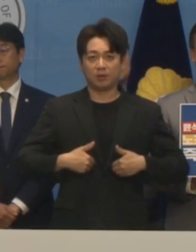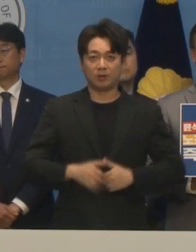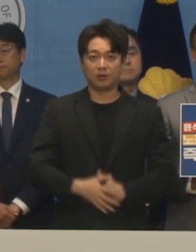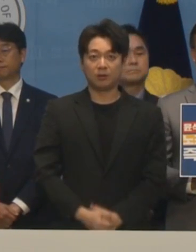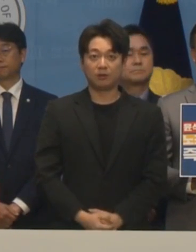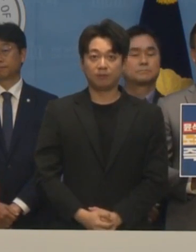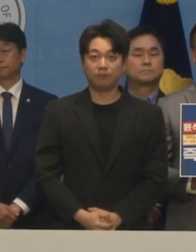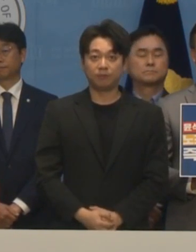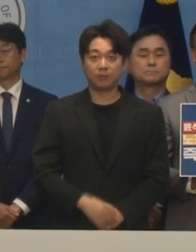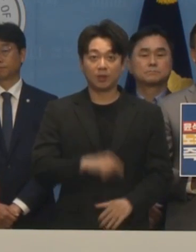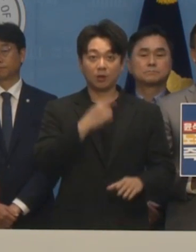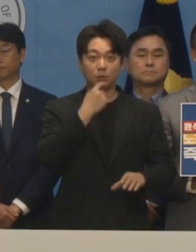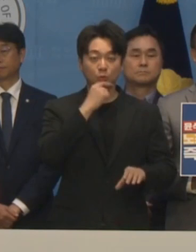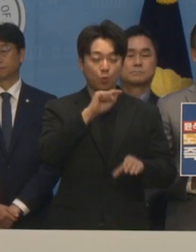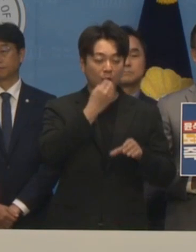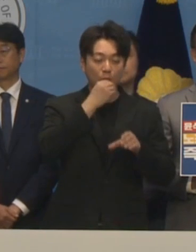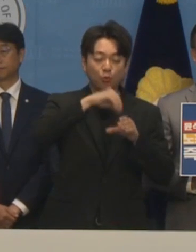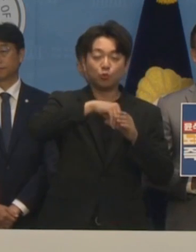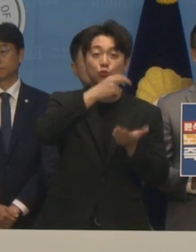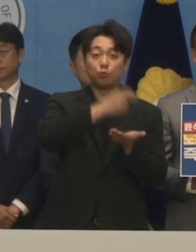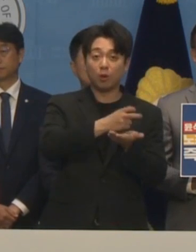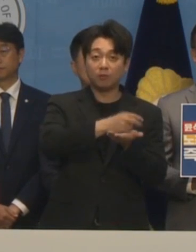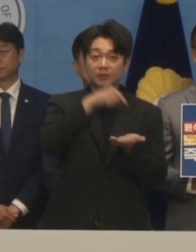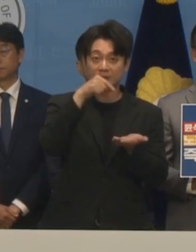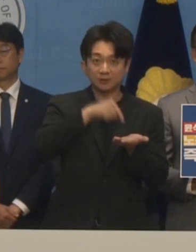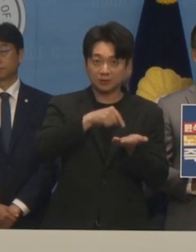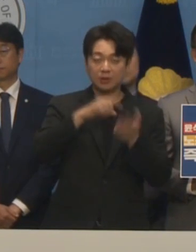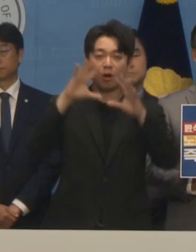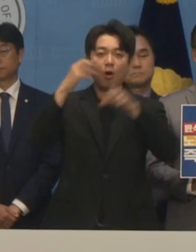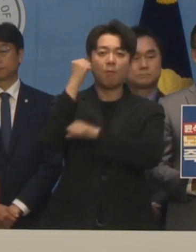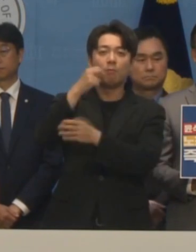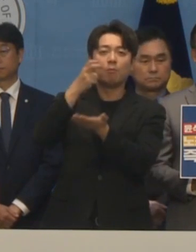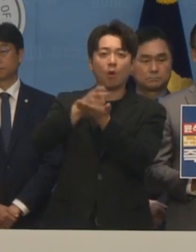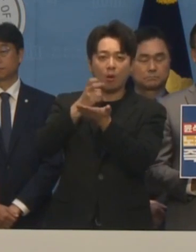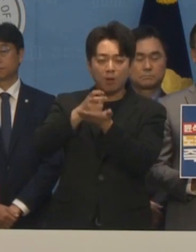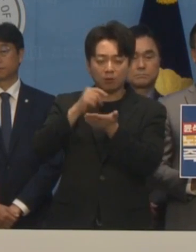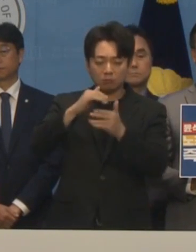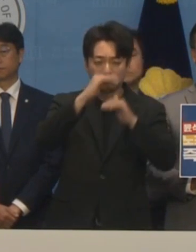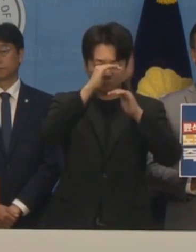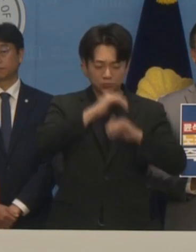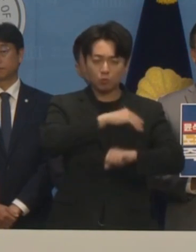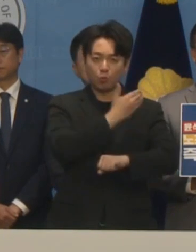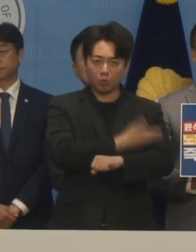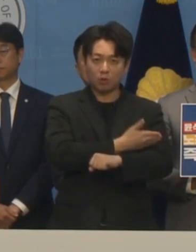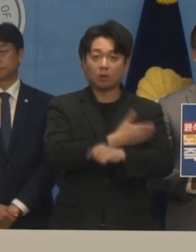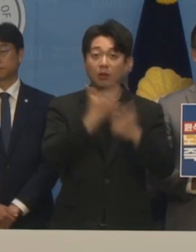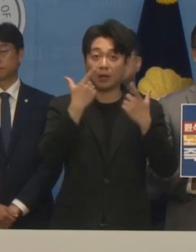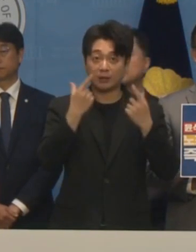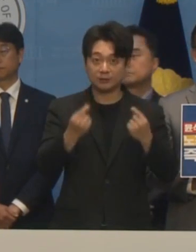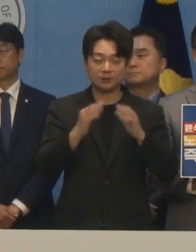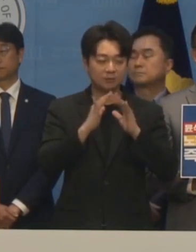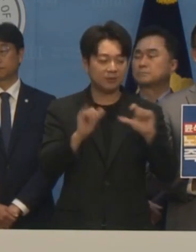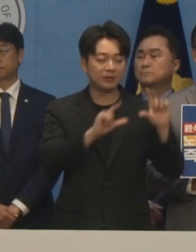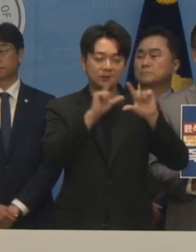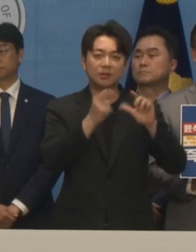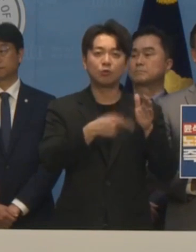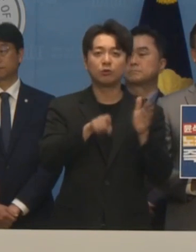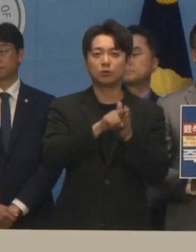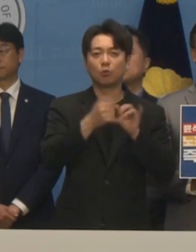명시된 노동권을 보장하기 위해서도 필요하지만 우리 민생을 살리기 위해서도 필요한 법이라는 점을